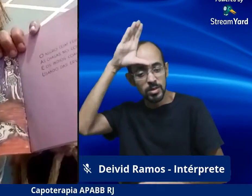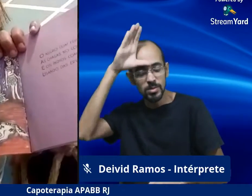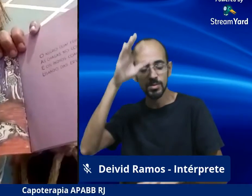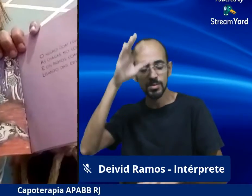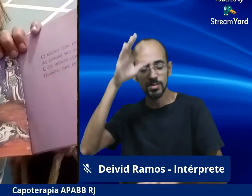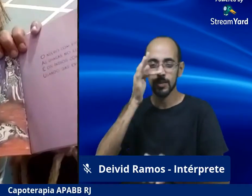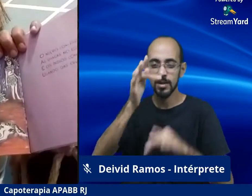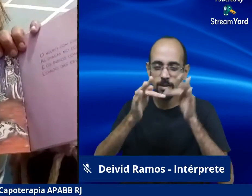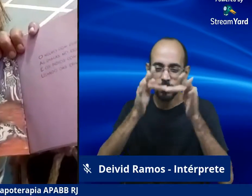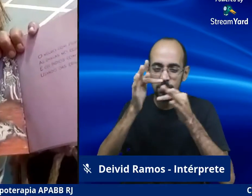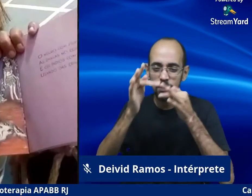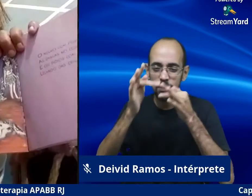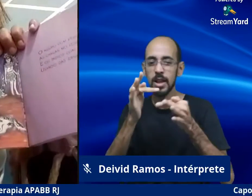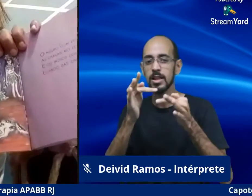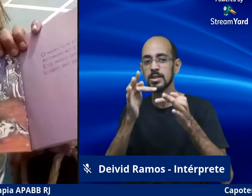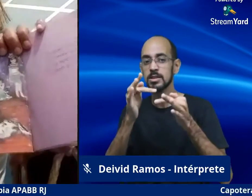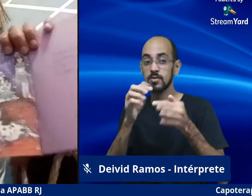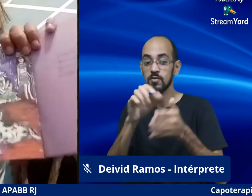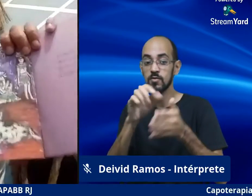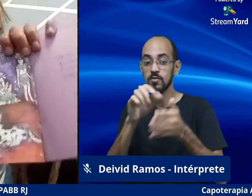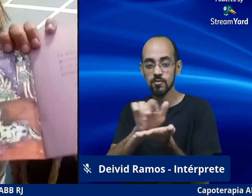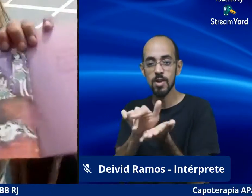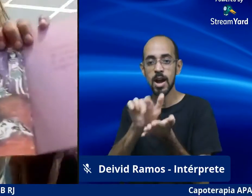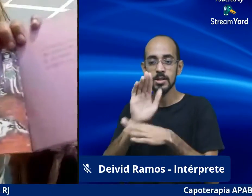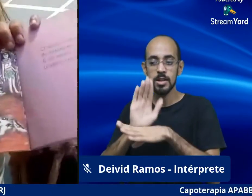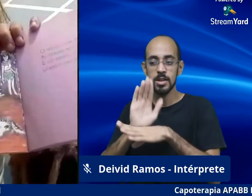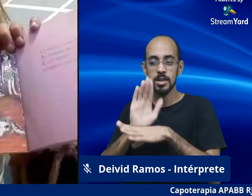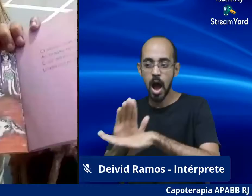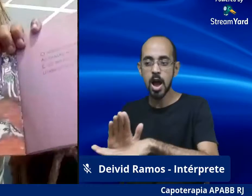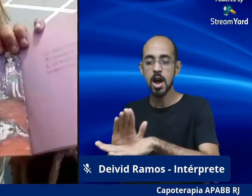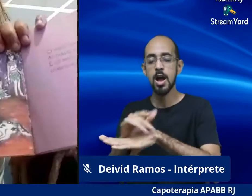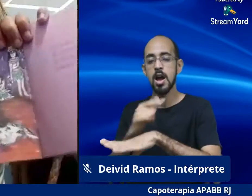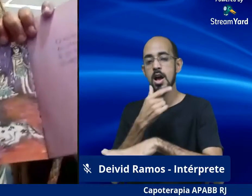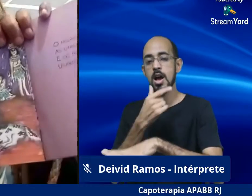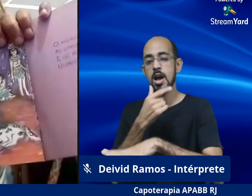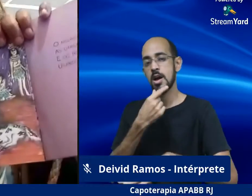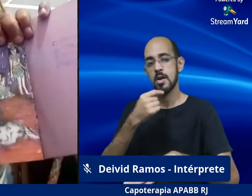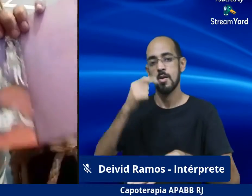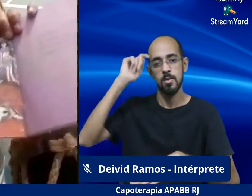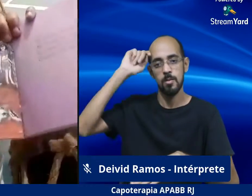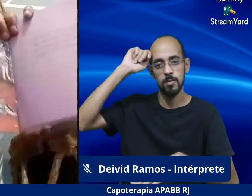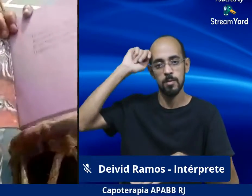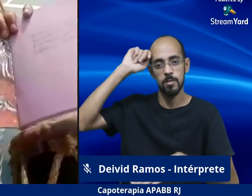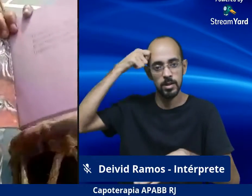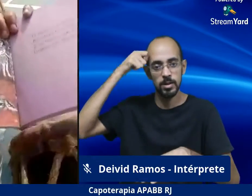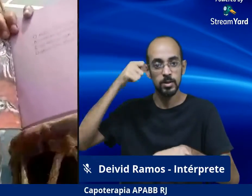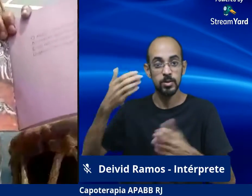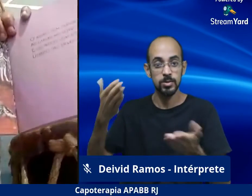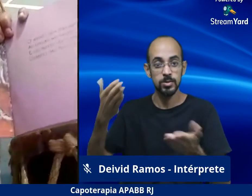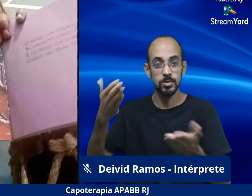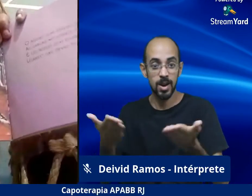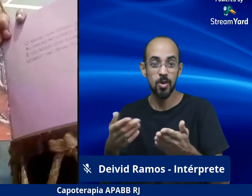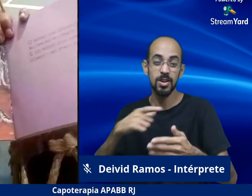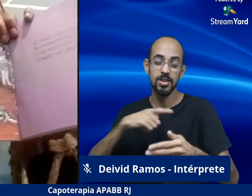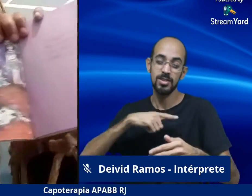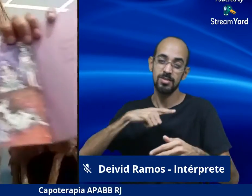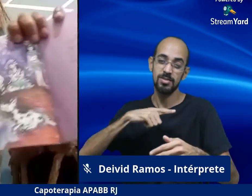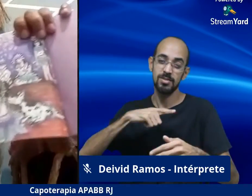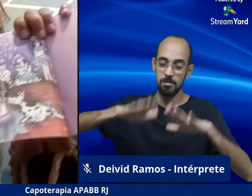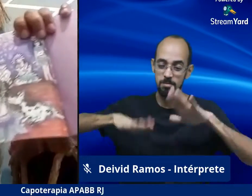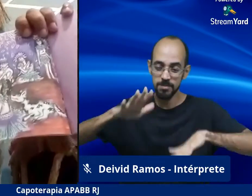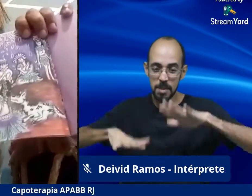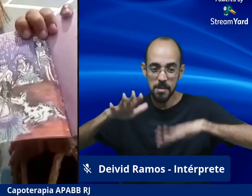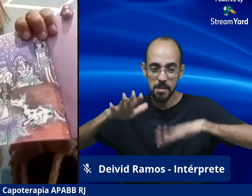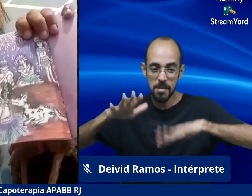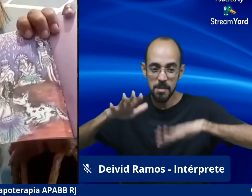estava ajudando, né, esse negro que aqui nessa imagem a gente já vê ele tocando um tambor no meio da tribo. Aqui a